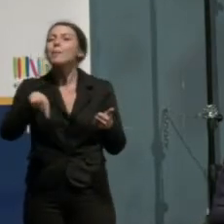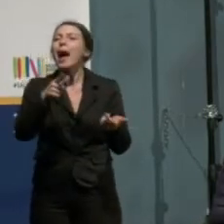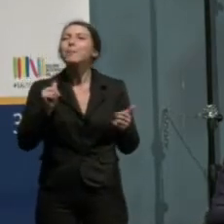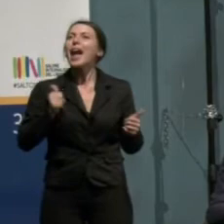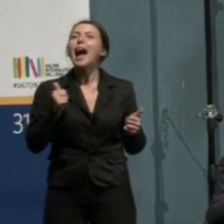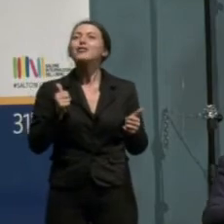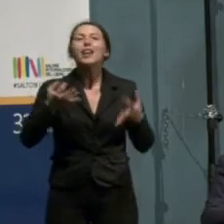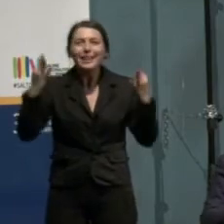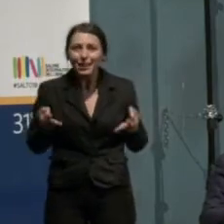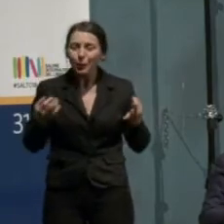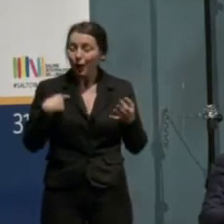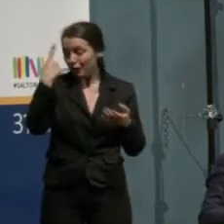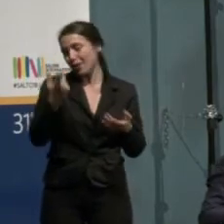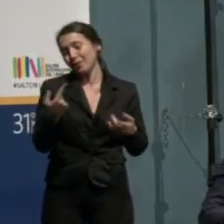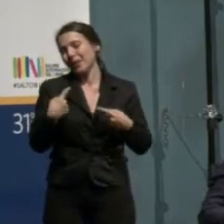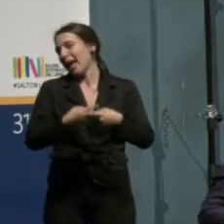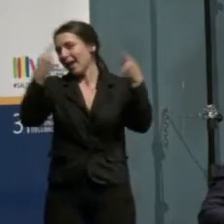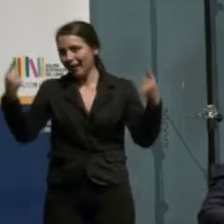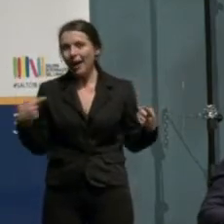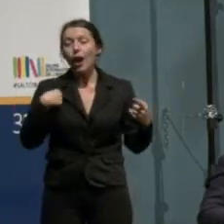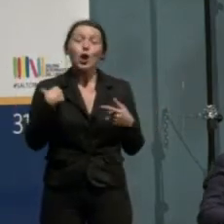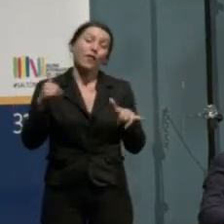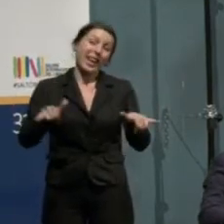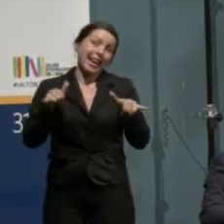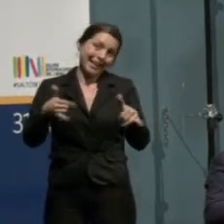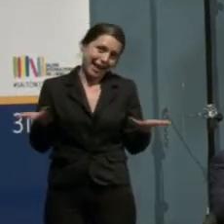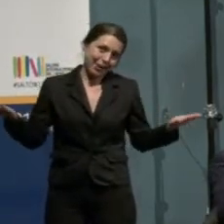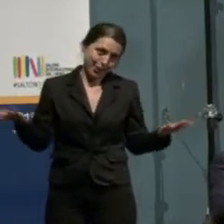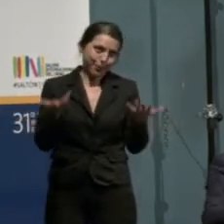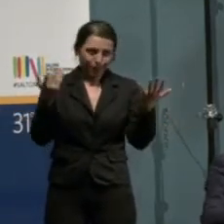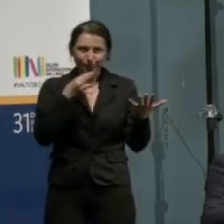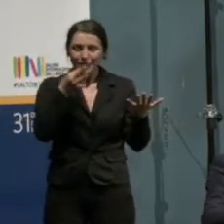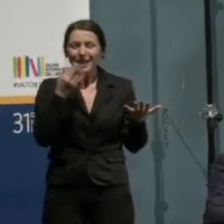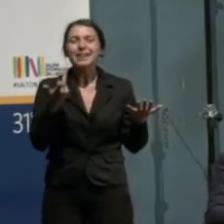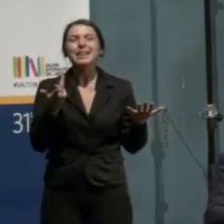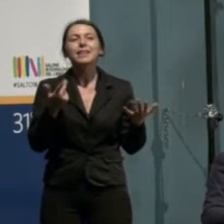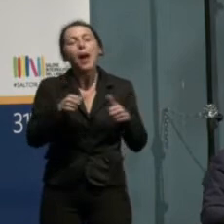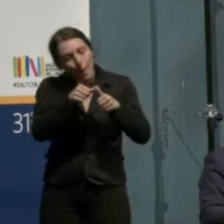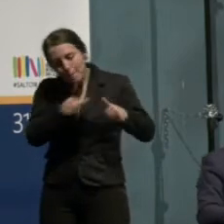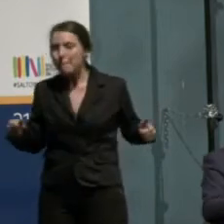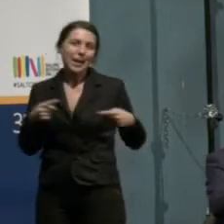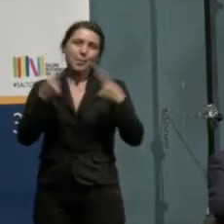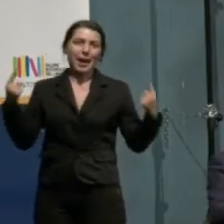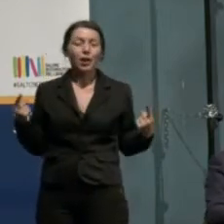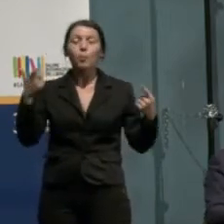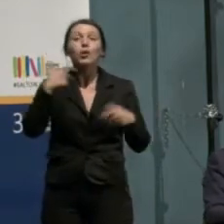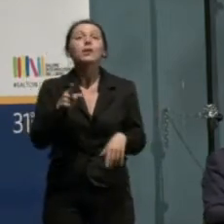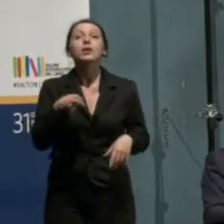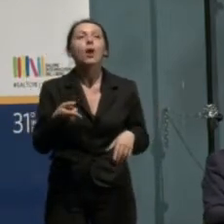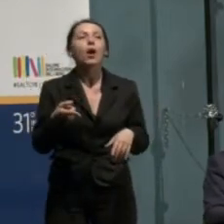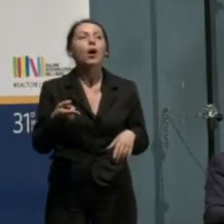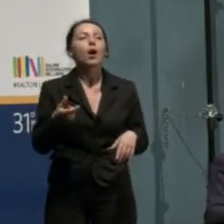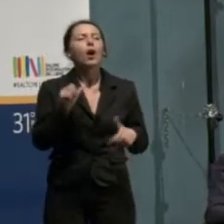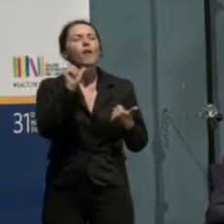parlo per paradossi sono un veneziano e quindi capirete che vengo da una scuola diciamo che si fonda sul paradosso perché forse ci permette di